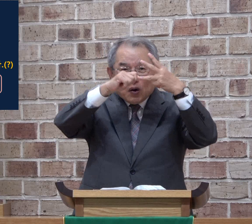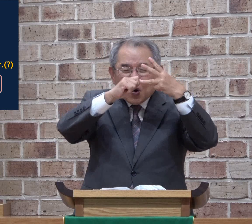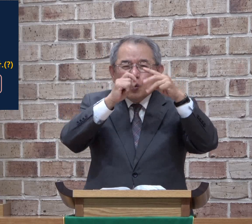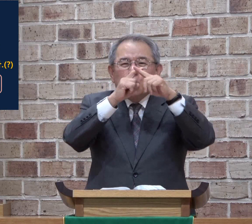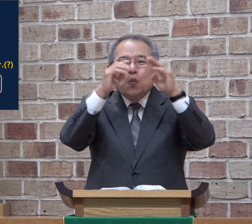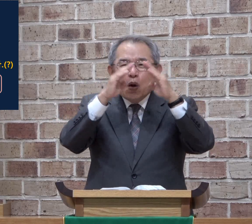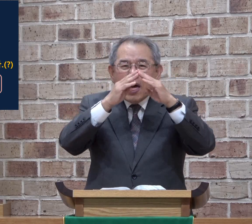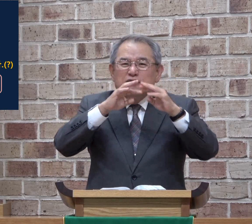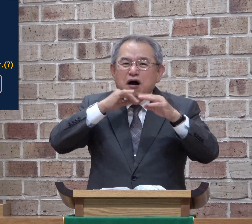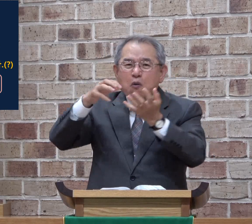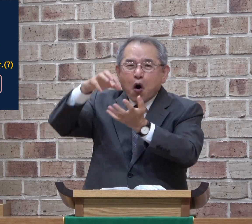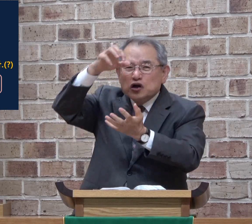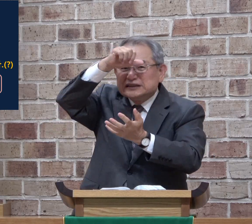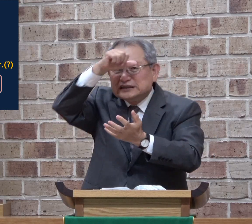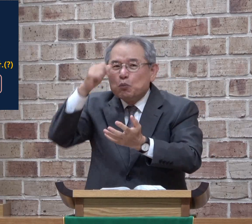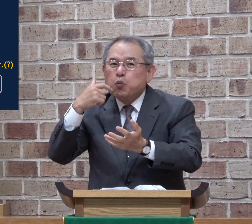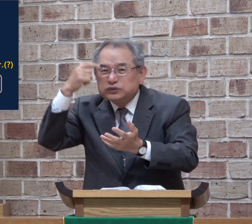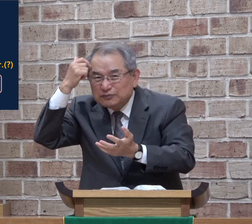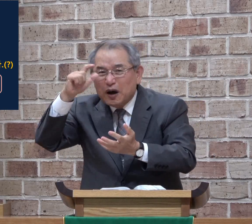교회 어른한테서